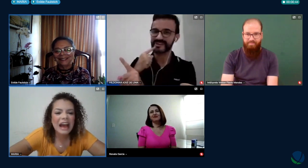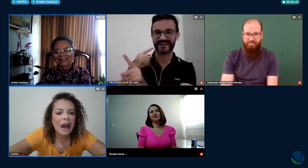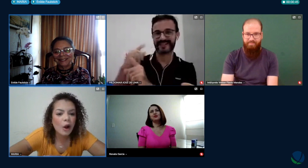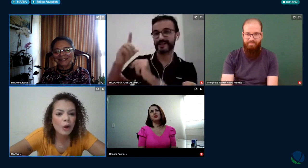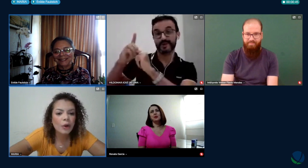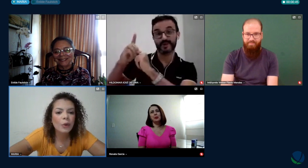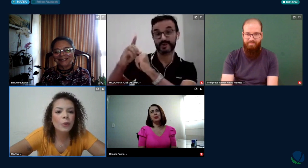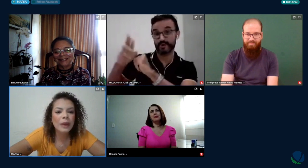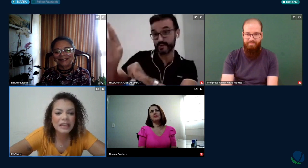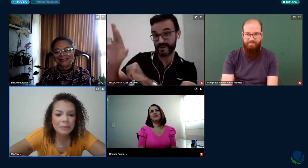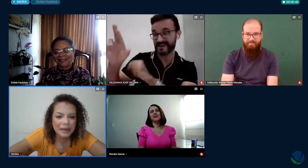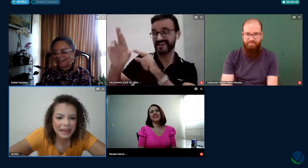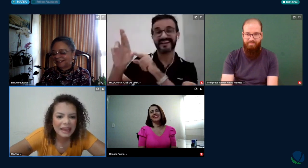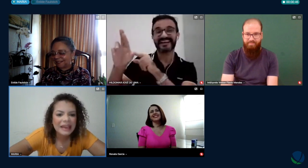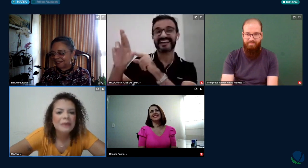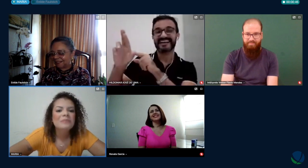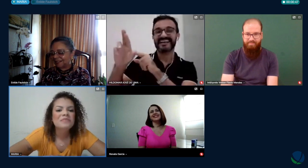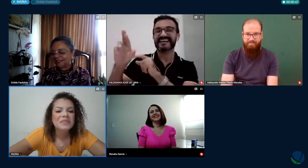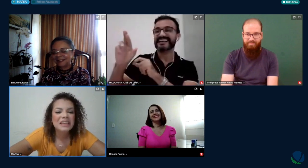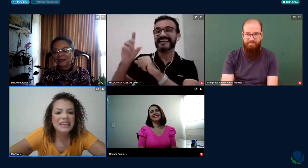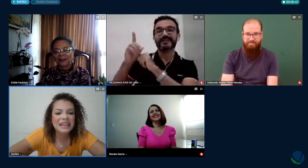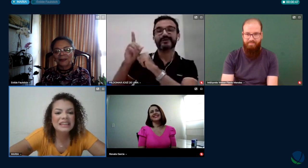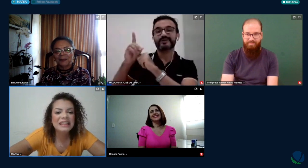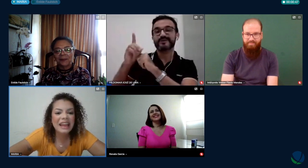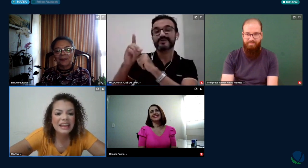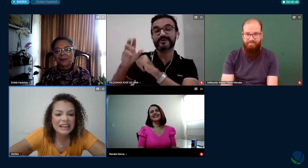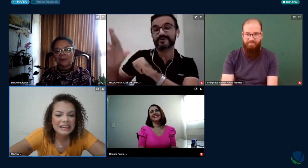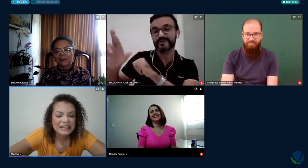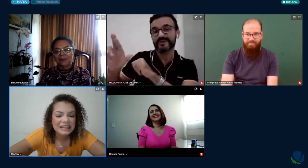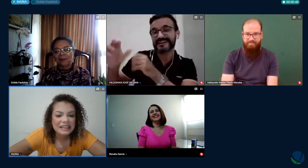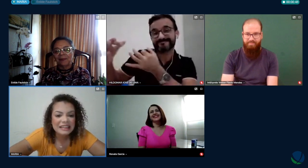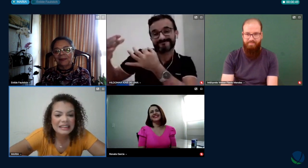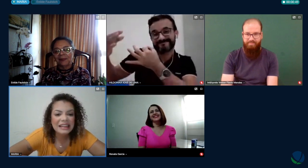e a UNB,